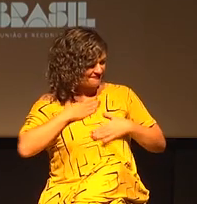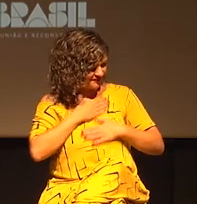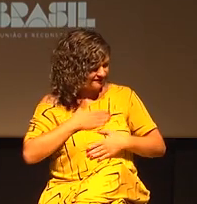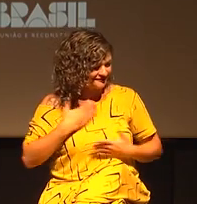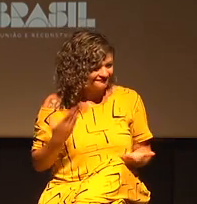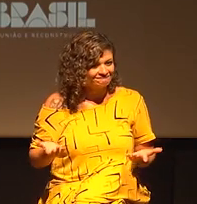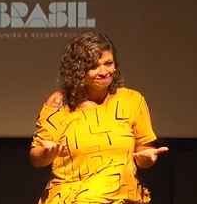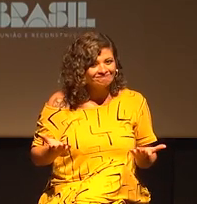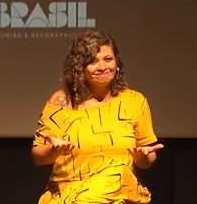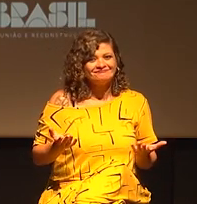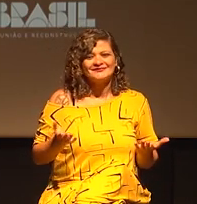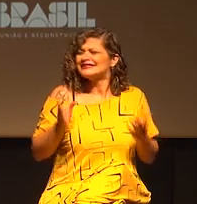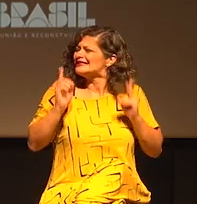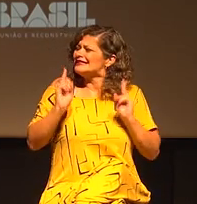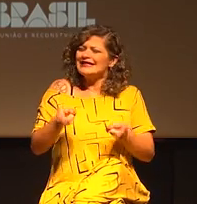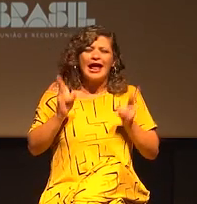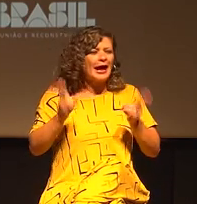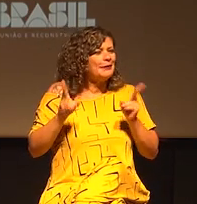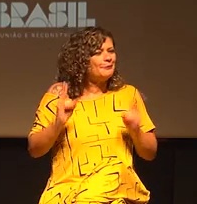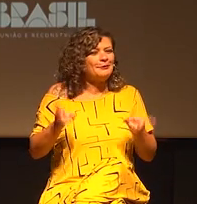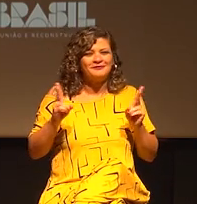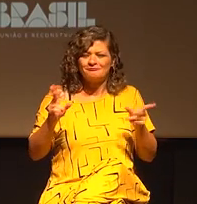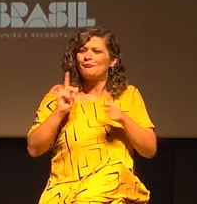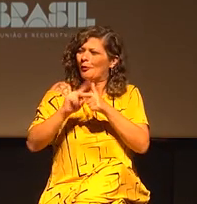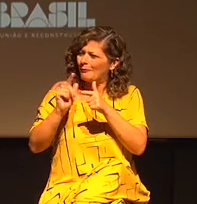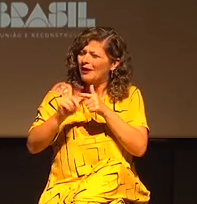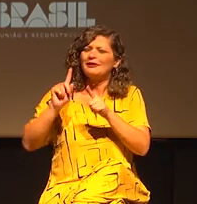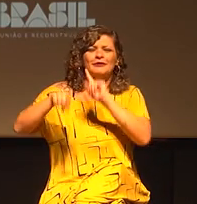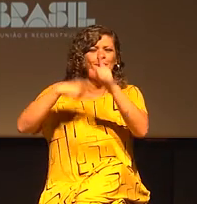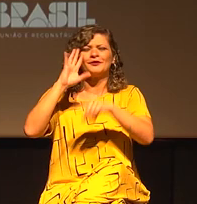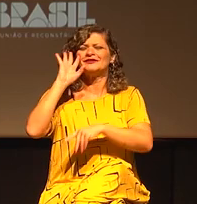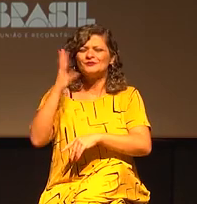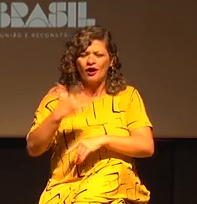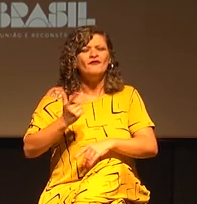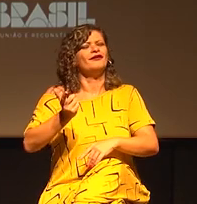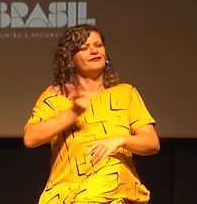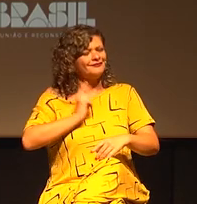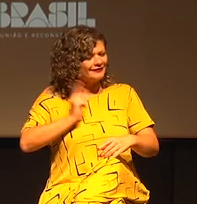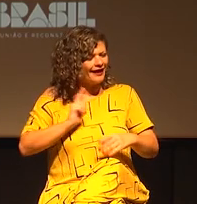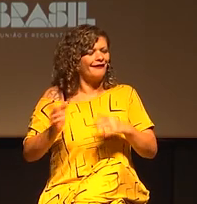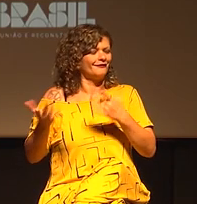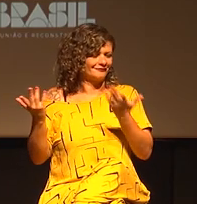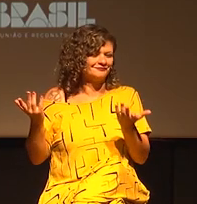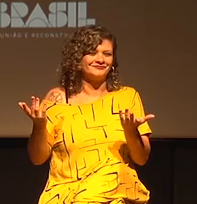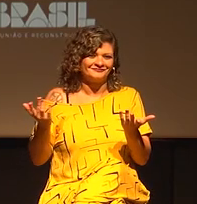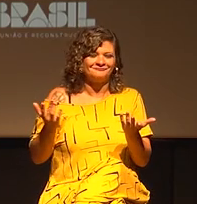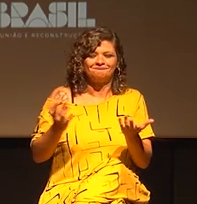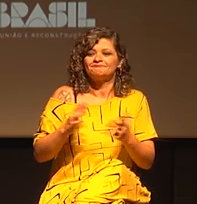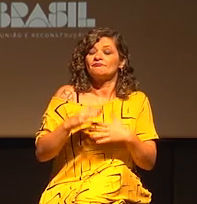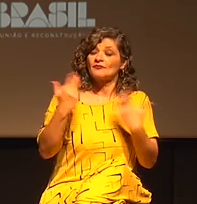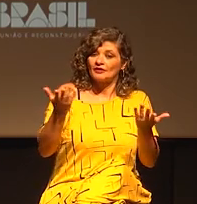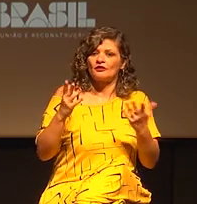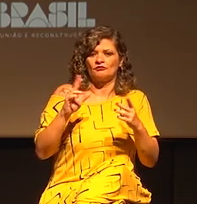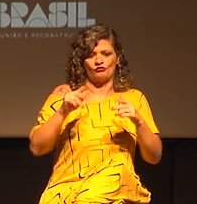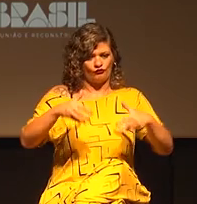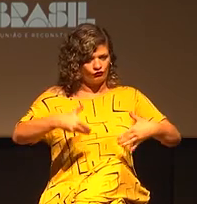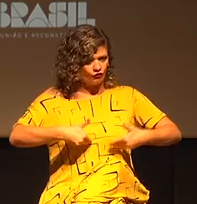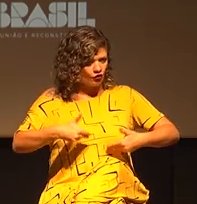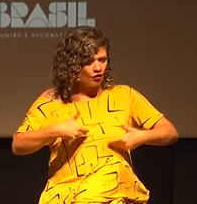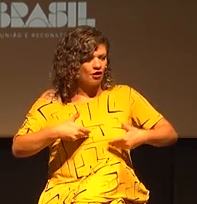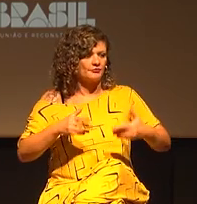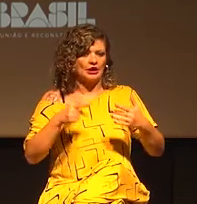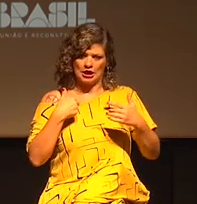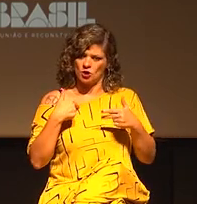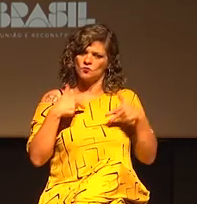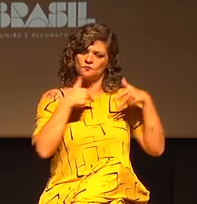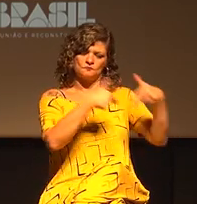dificuldade mas sempre saiu mas eh eh eu acho que a a questão da fome o fato de de militar na periferia né